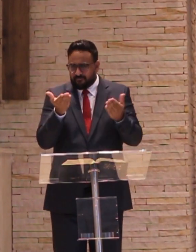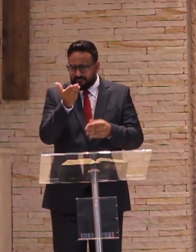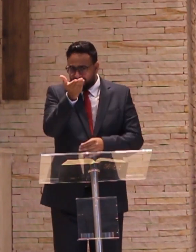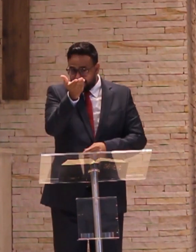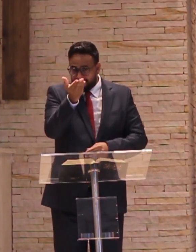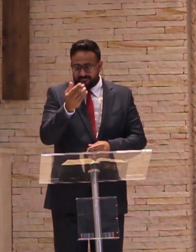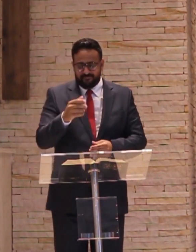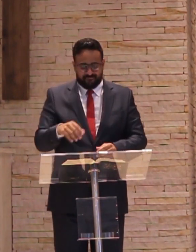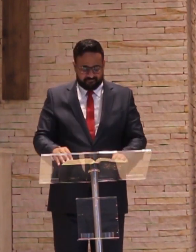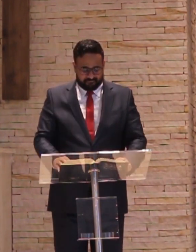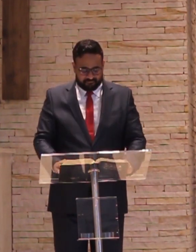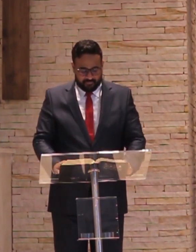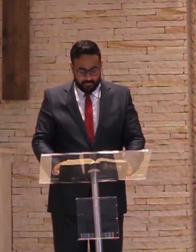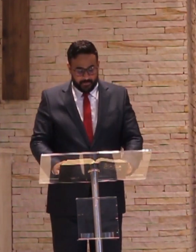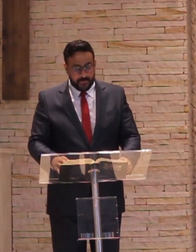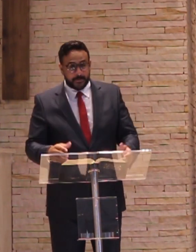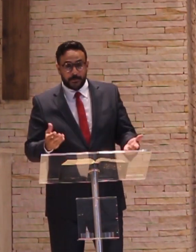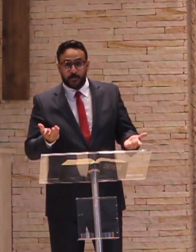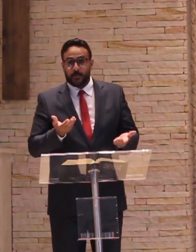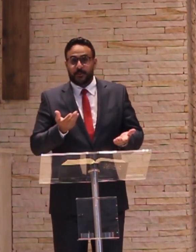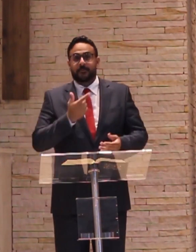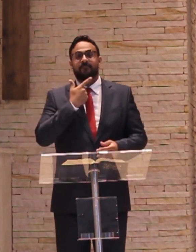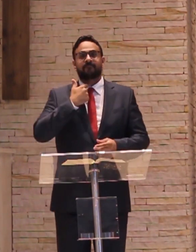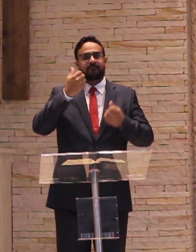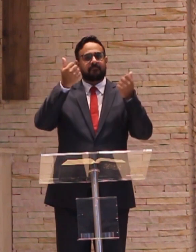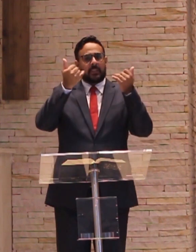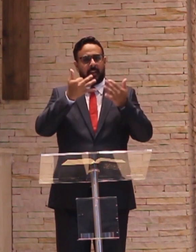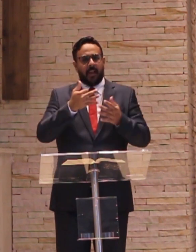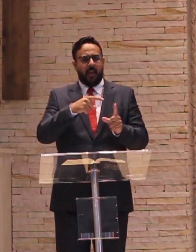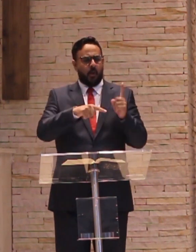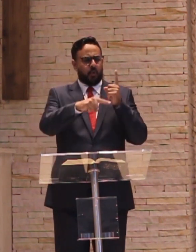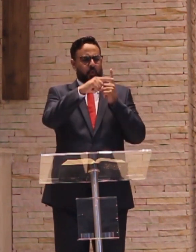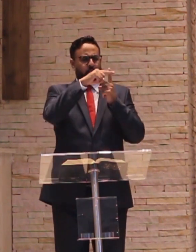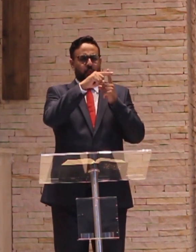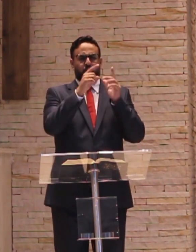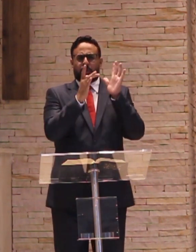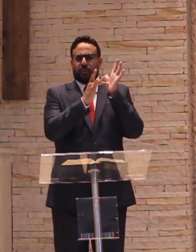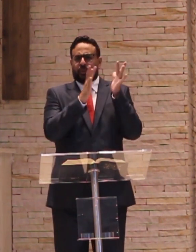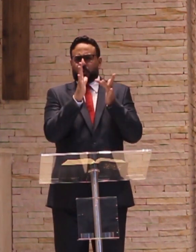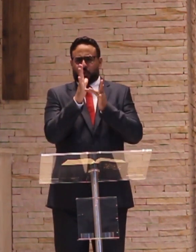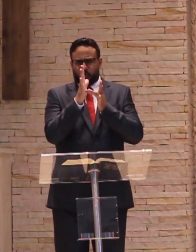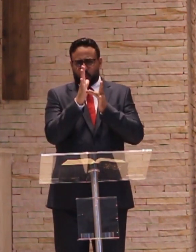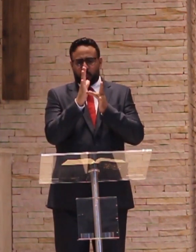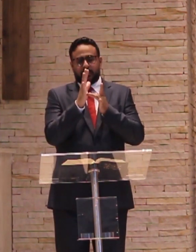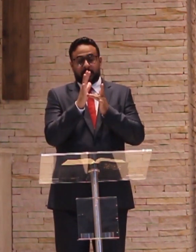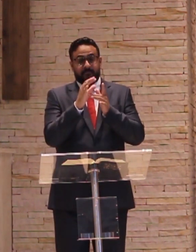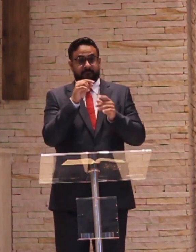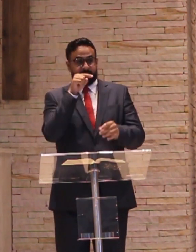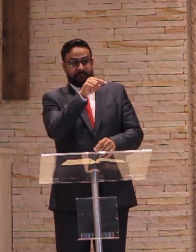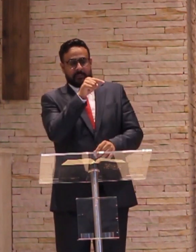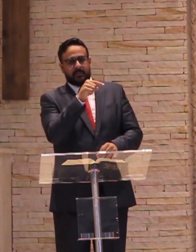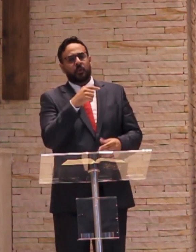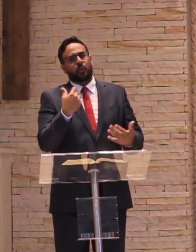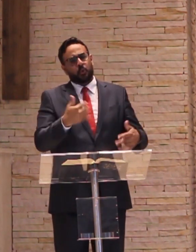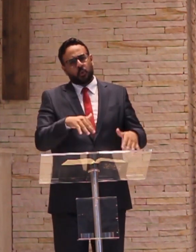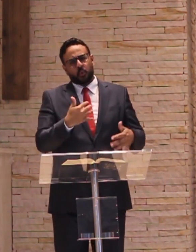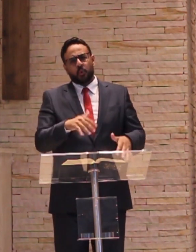de Deus e os ensinamentos que eu tenho compartilhado com você. Eu queria falar com vocês hoje a respeito da